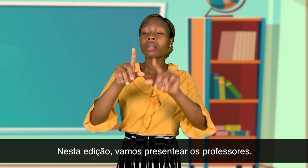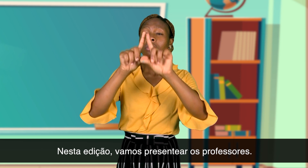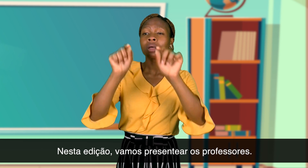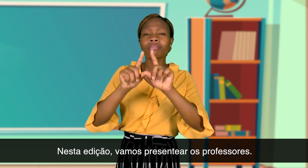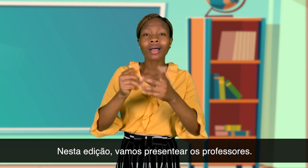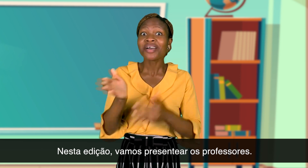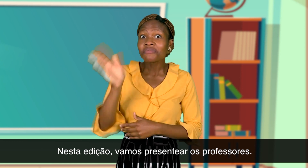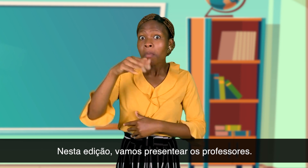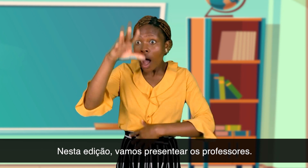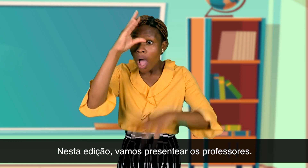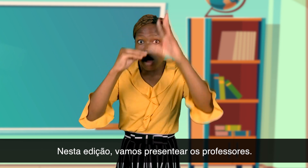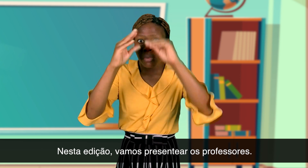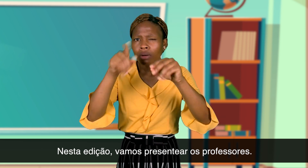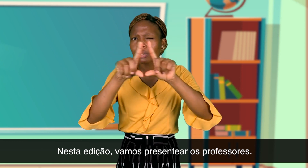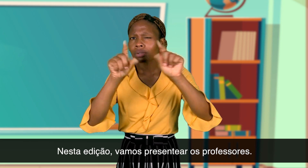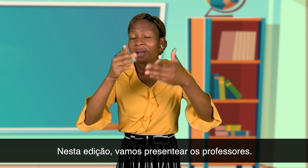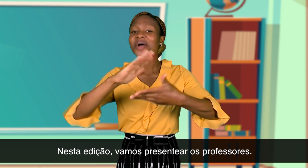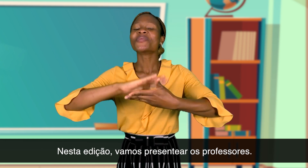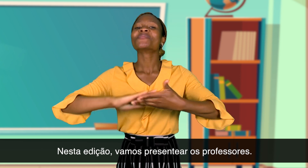Nesta edição, vamos presentear os professores.